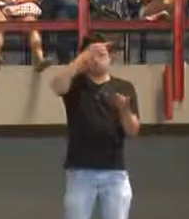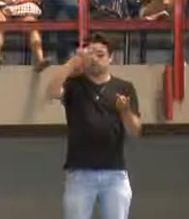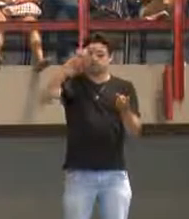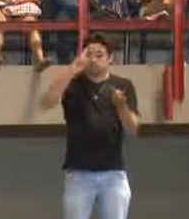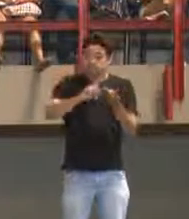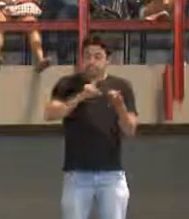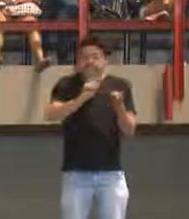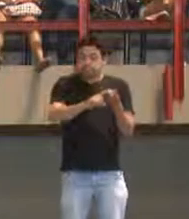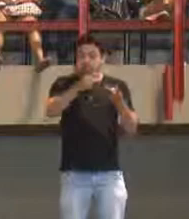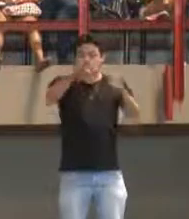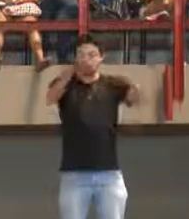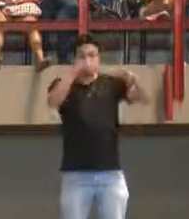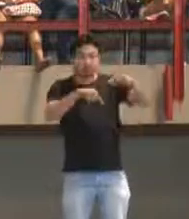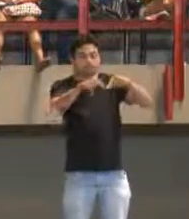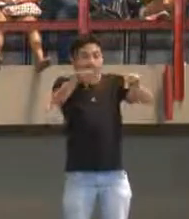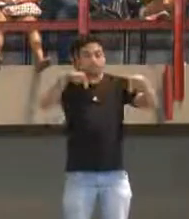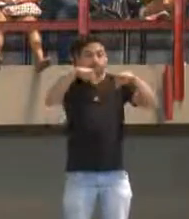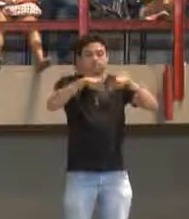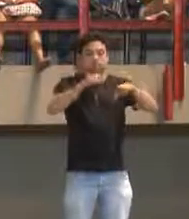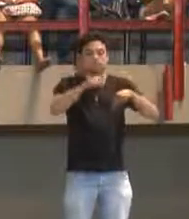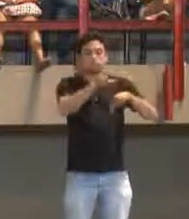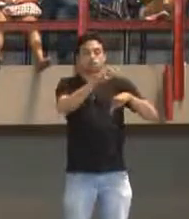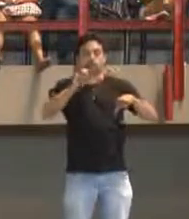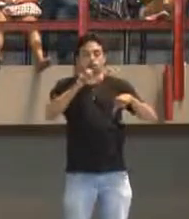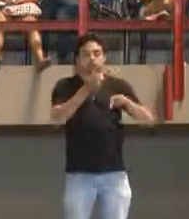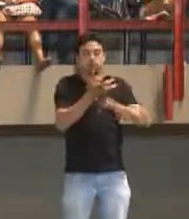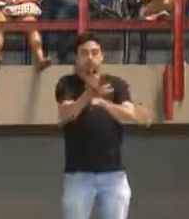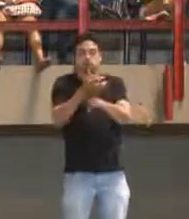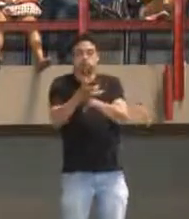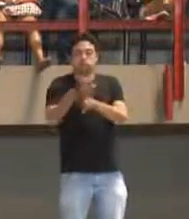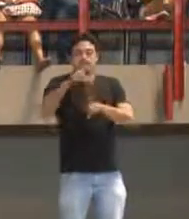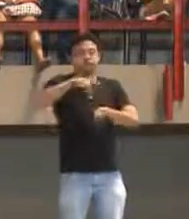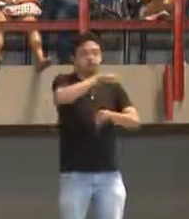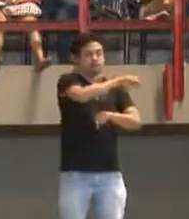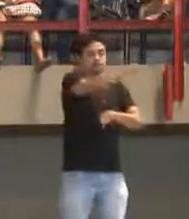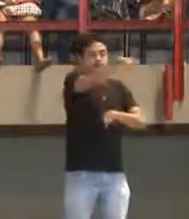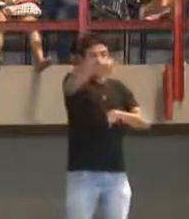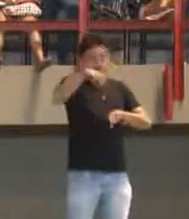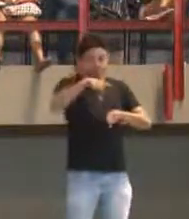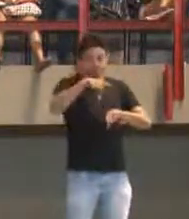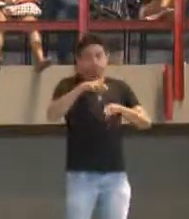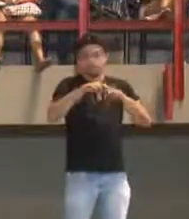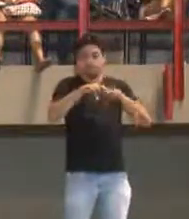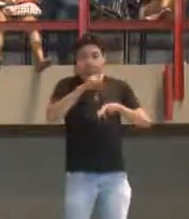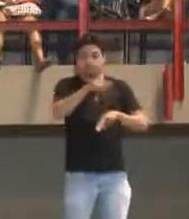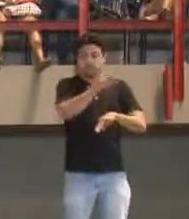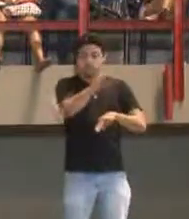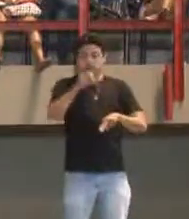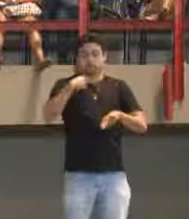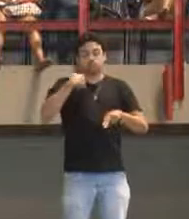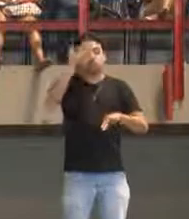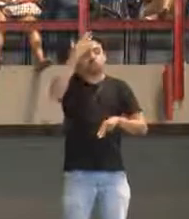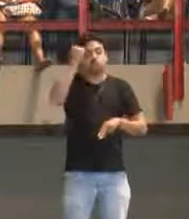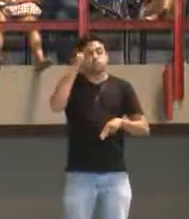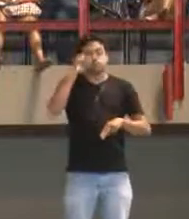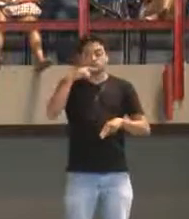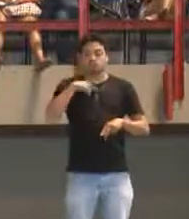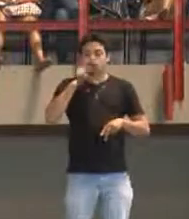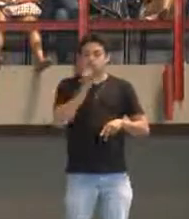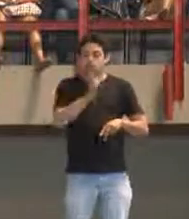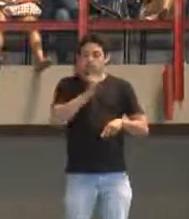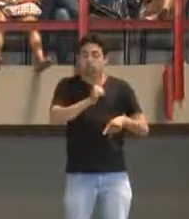minha produtividade? 1.500. Se eu quero saber a área, eu divido